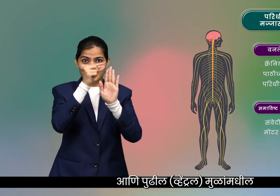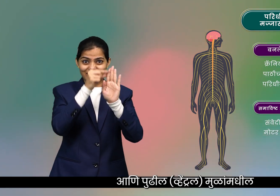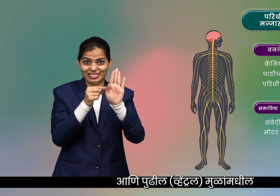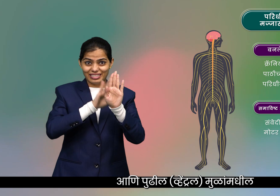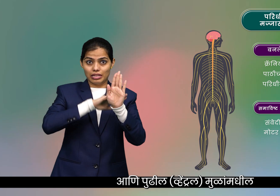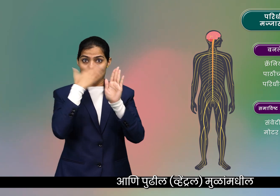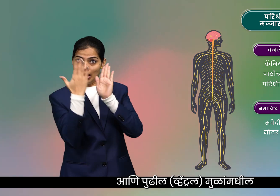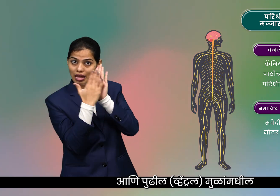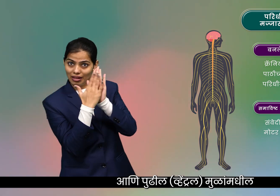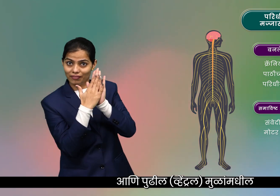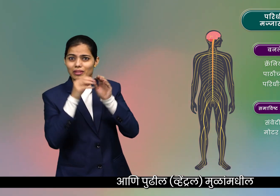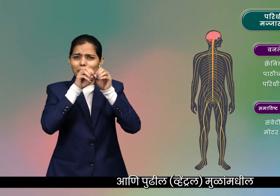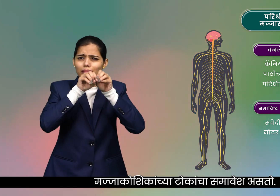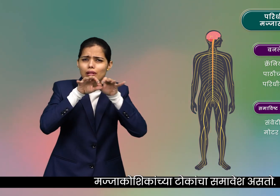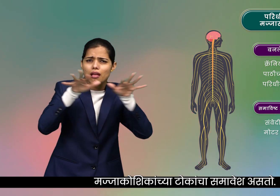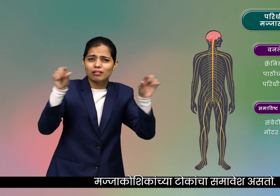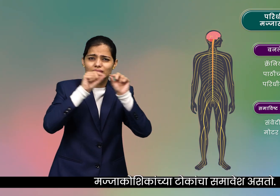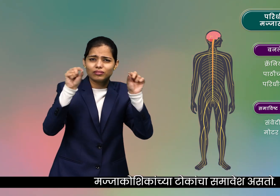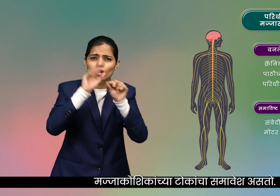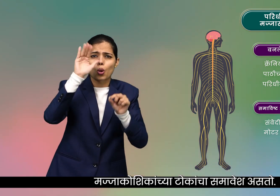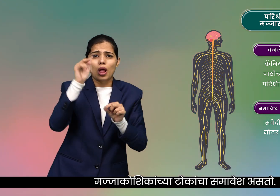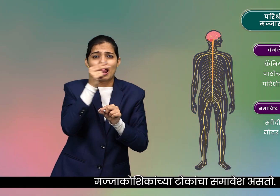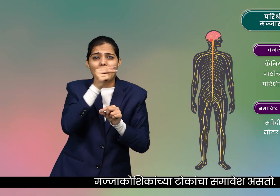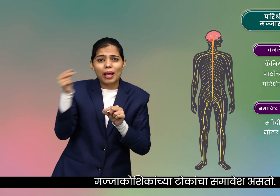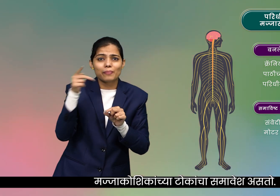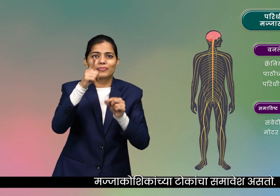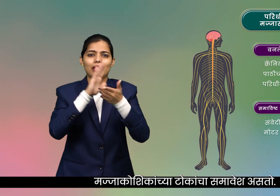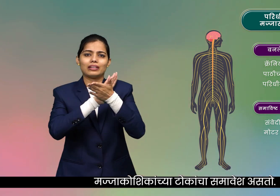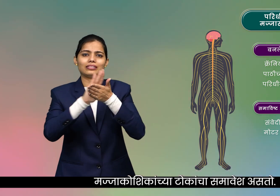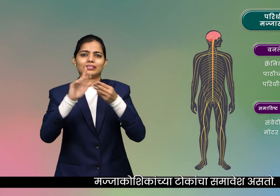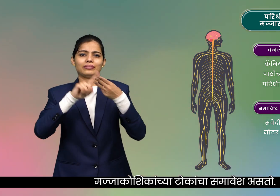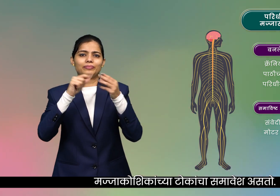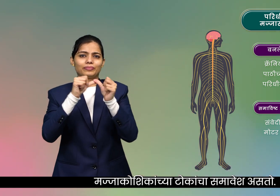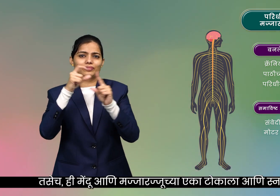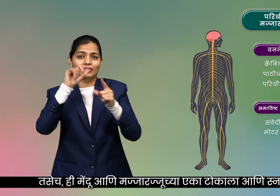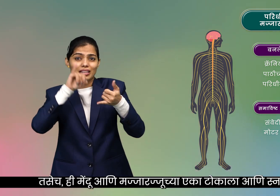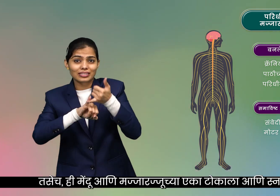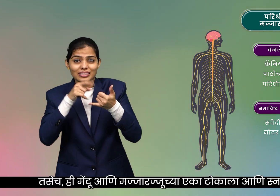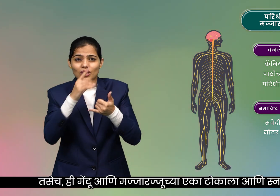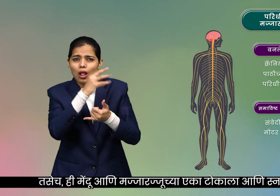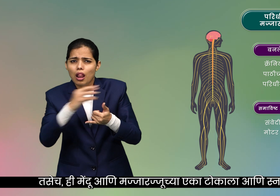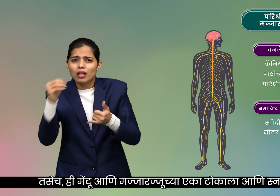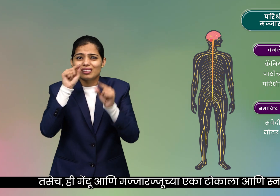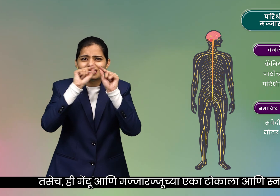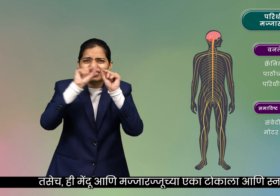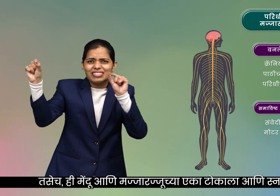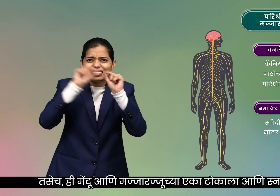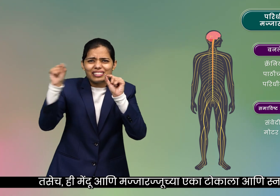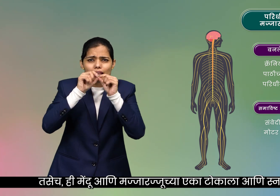पुढील वेंट्रल मुळांमधील मज्जाकोशिकांच्या टोकांचा समावेश असतो. तसेच ही मेंदू आणि मज्जारज्जूच्या